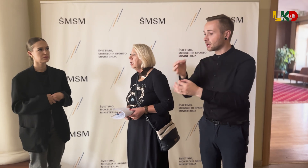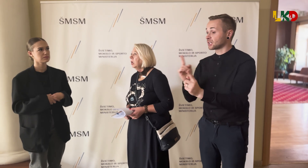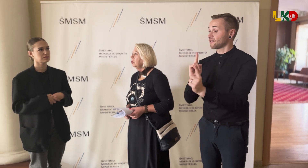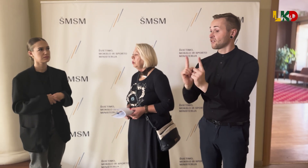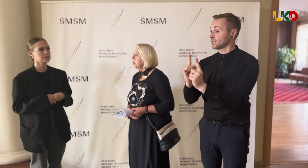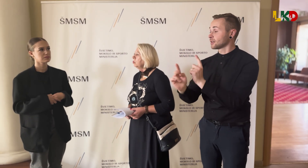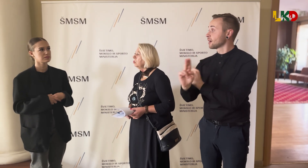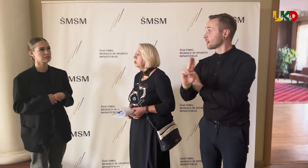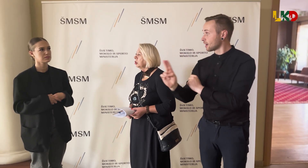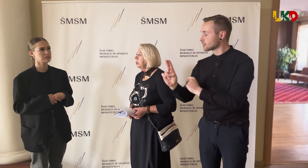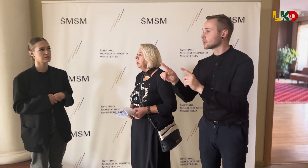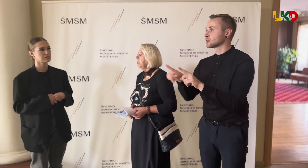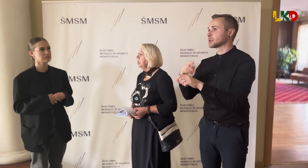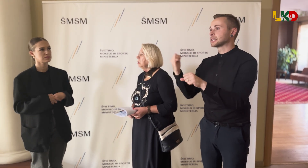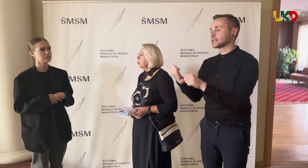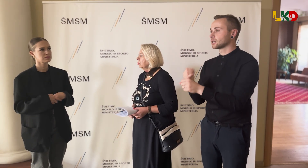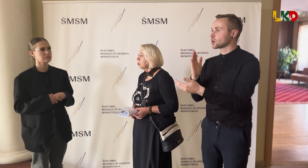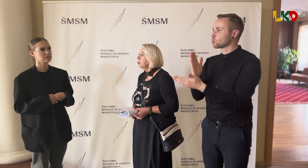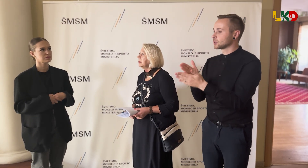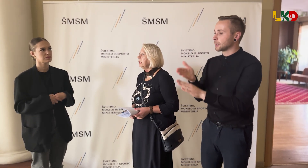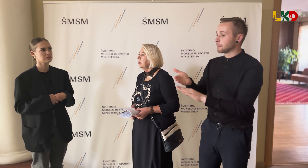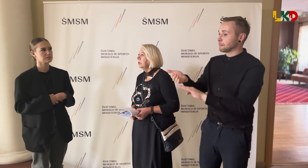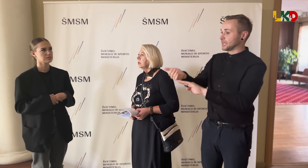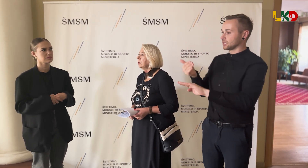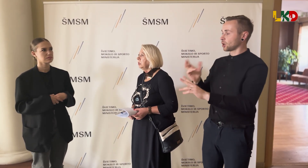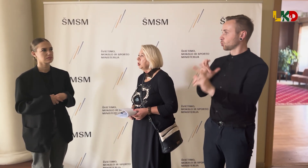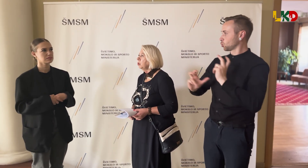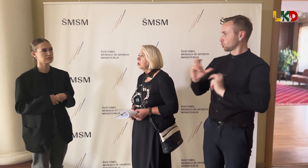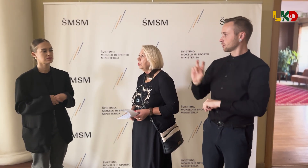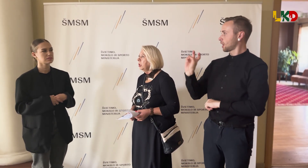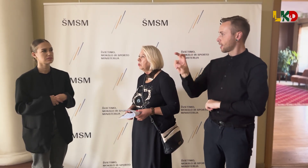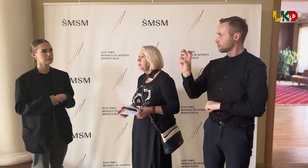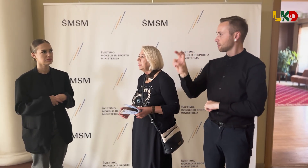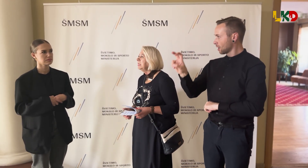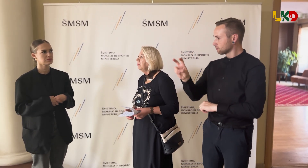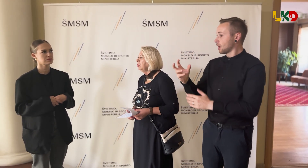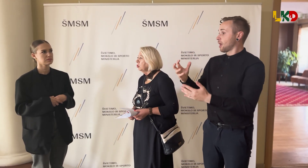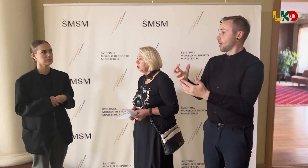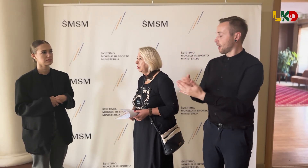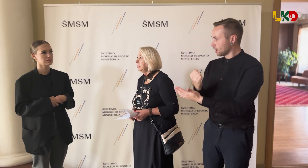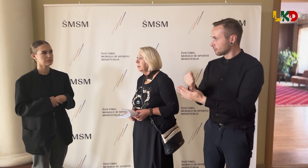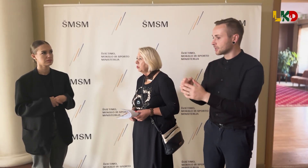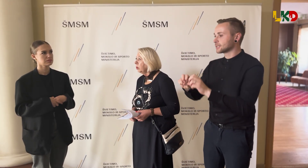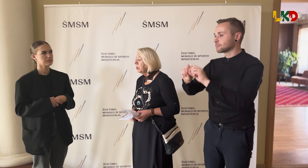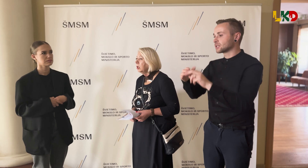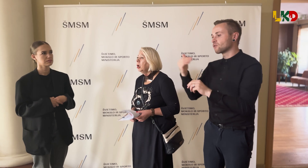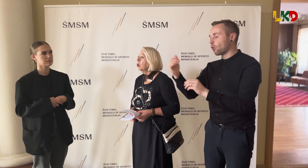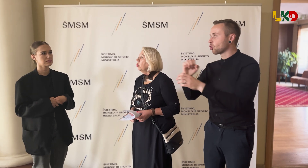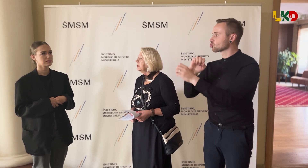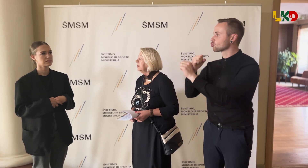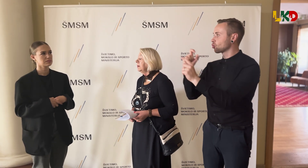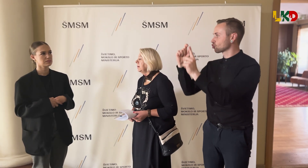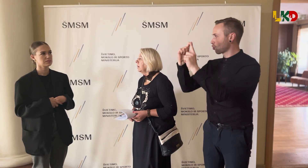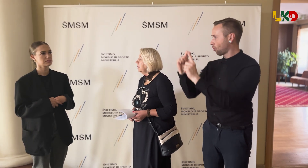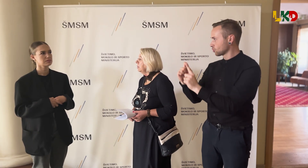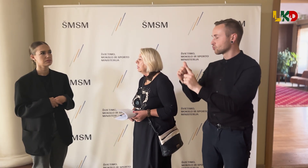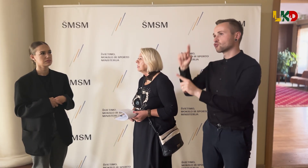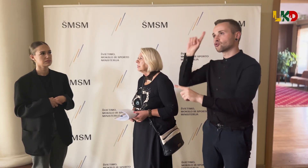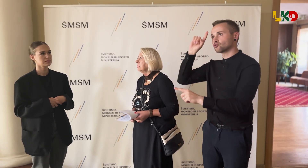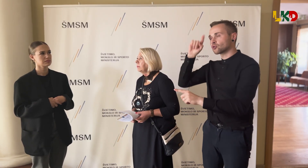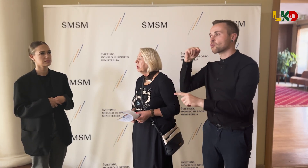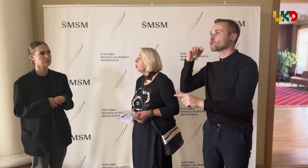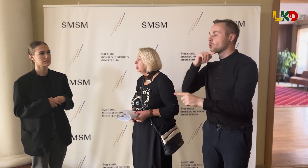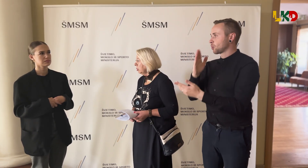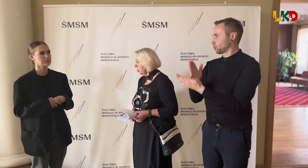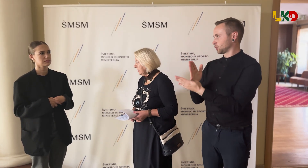vertėjai turėtų išrašyti visus ir tiesiog turėti specifinį žodyną tokį, koks yra